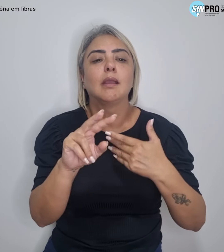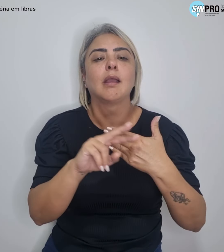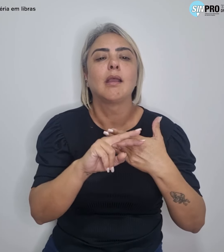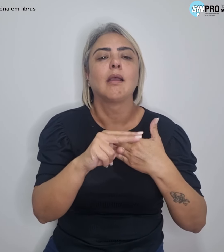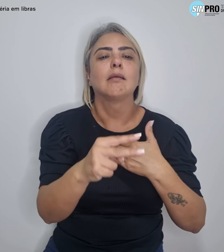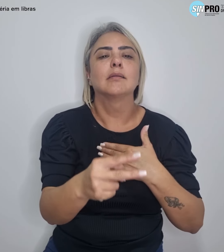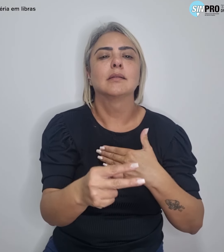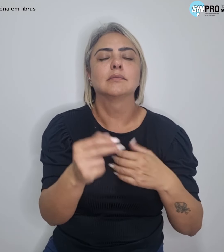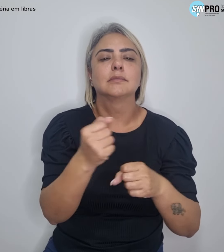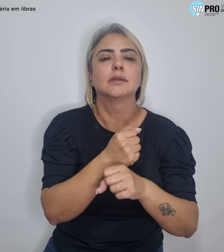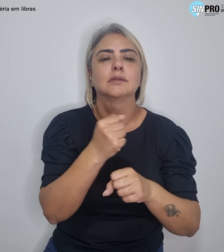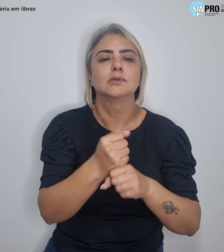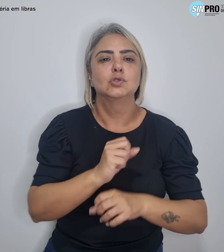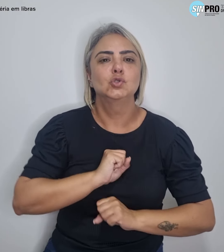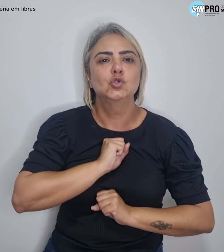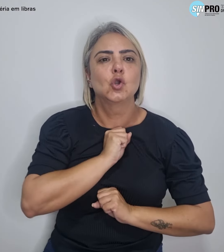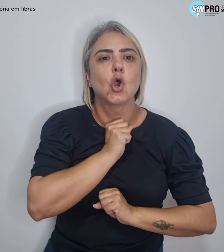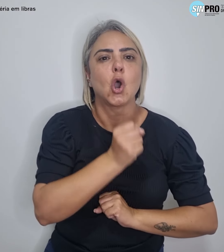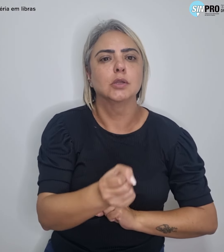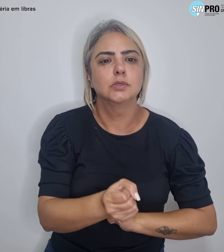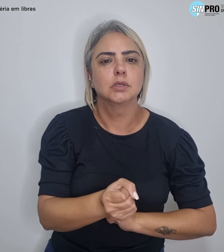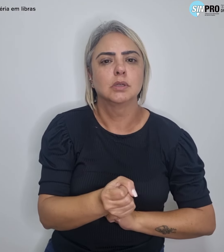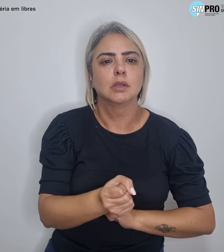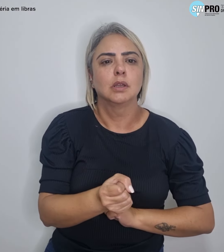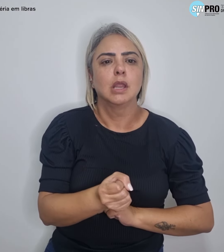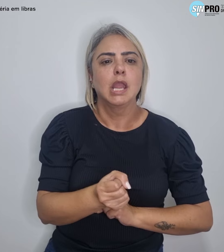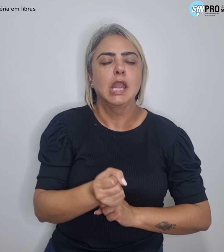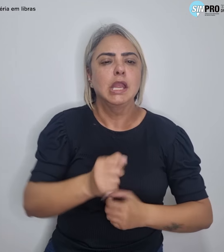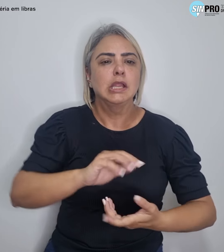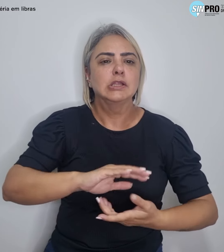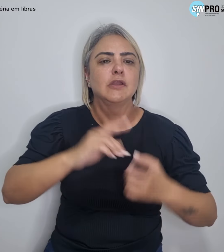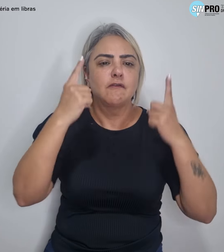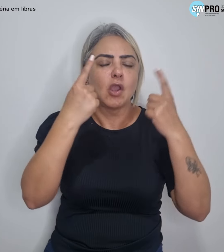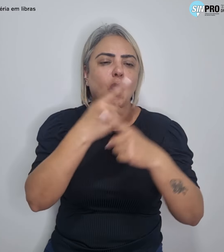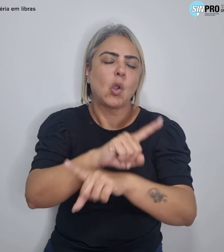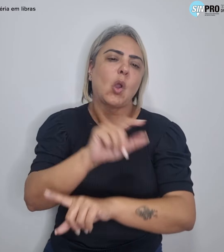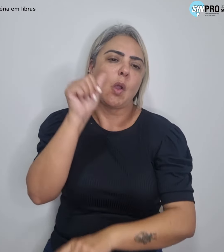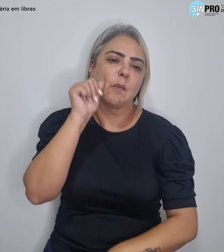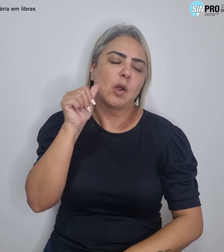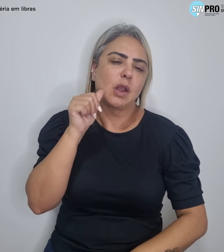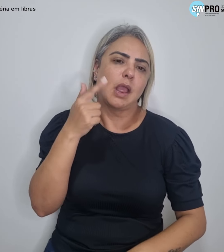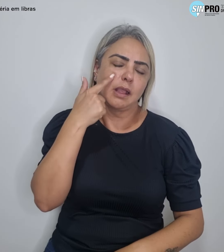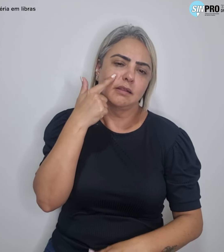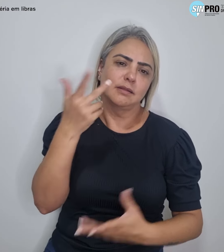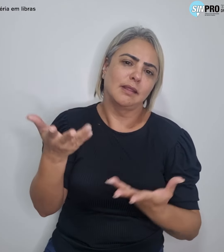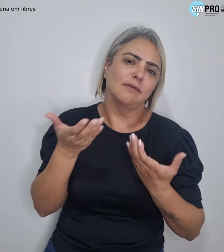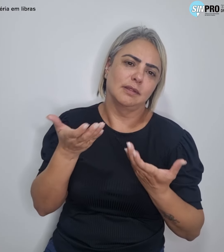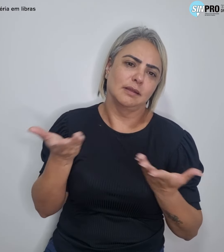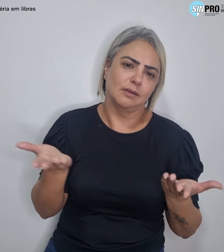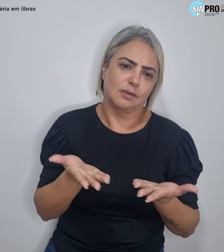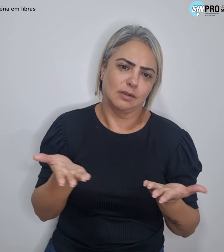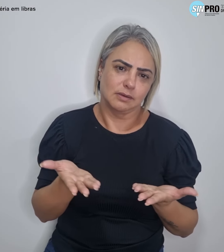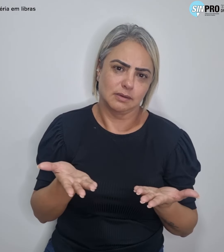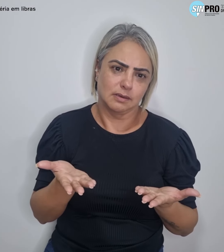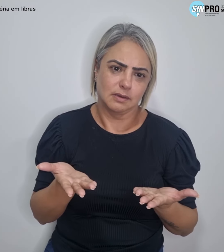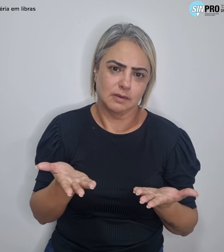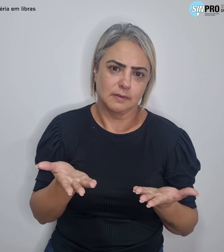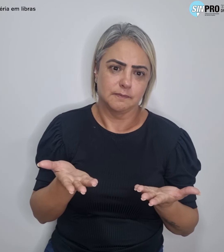construção de ódio e de misoginia que vemos nos últimos anos. O mundo do trabalho